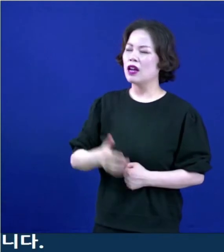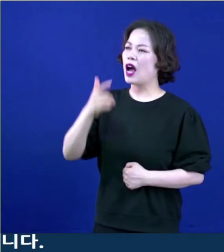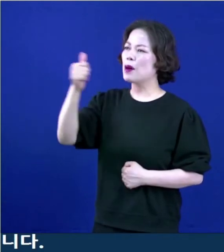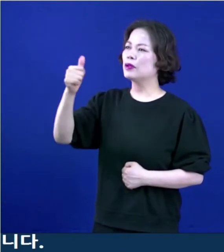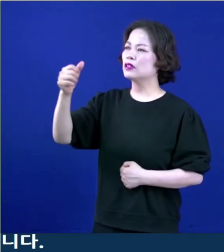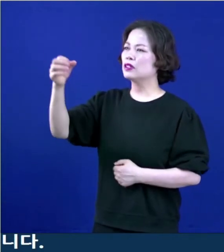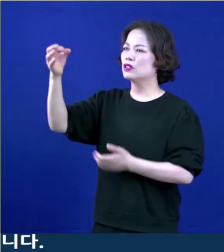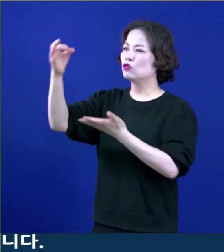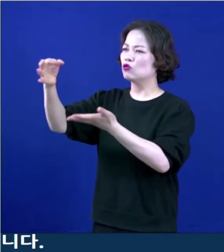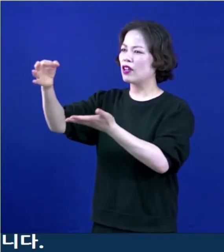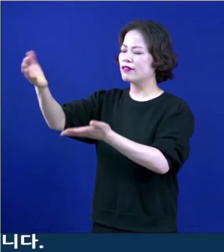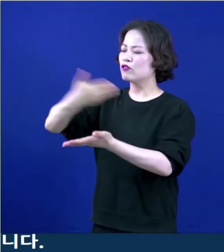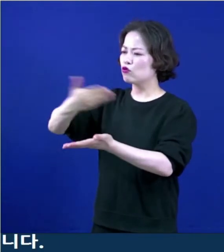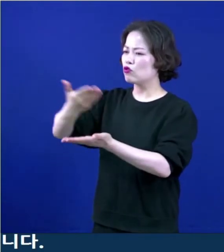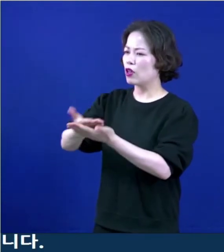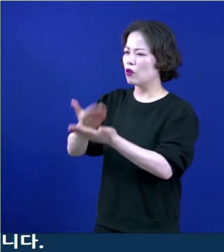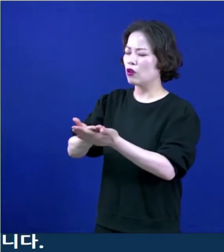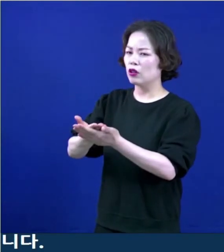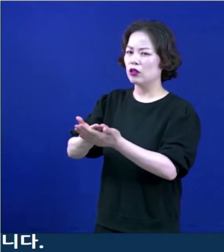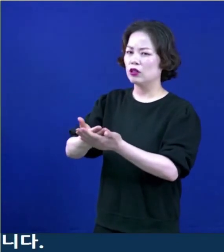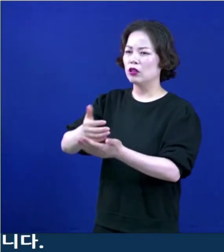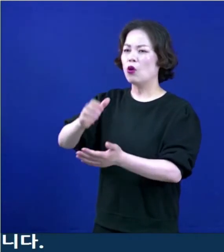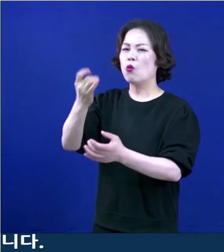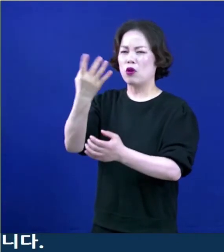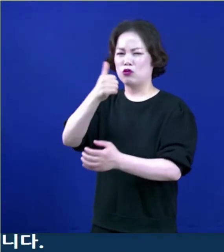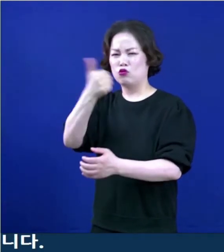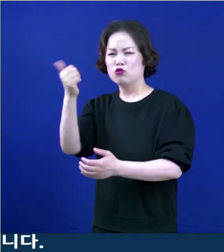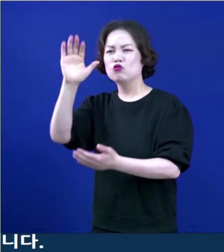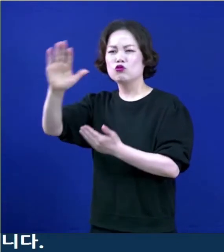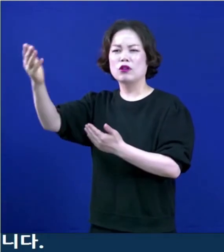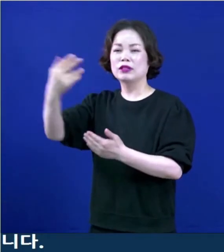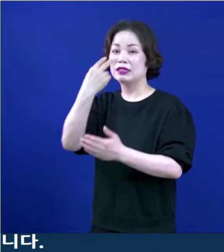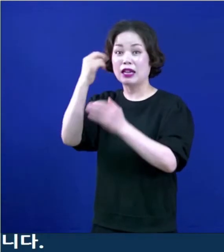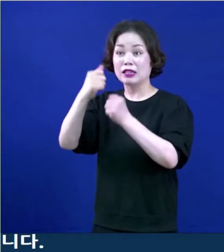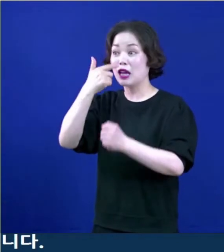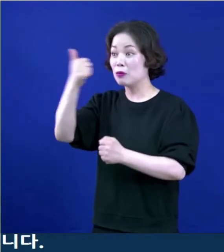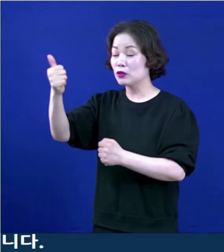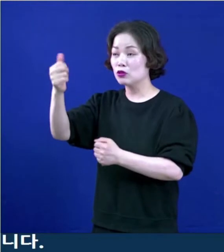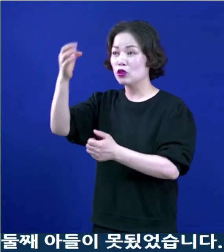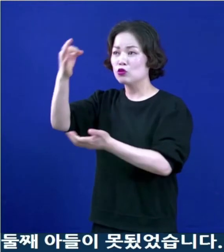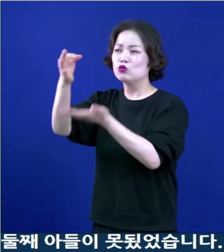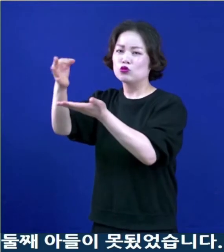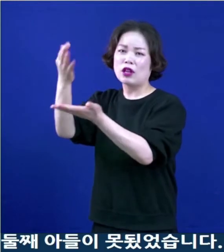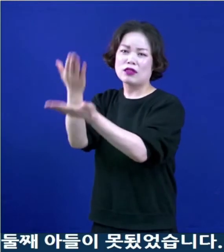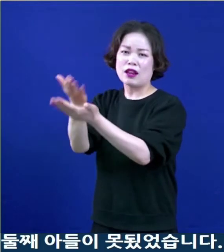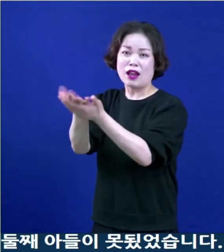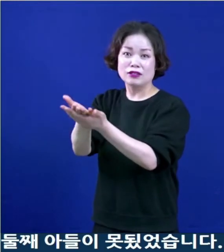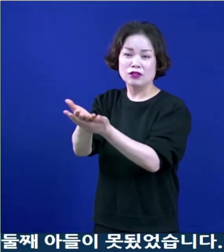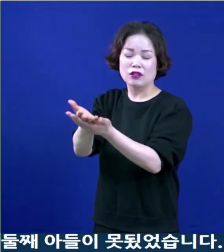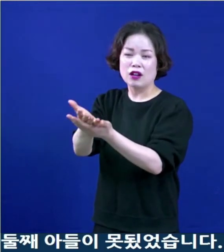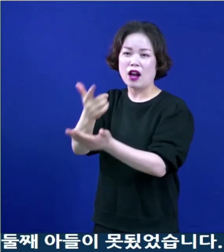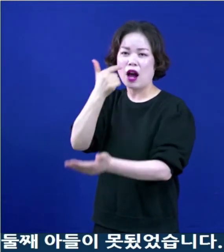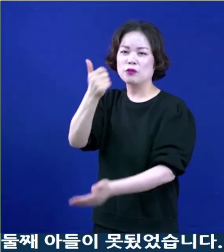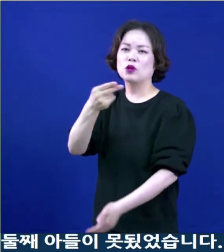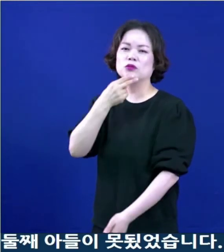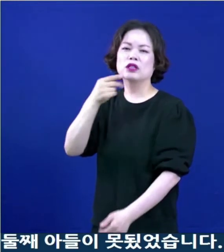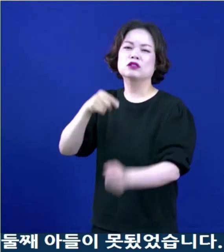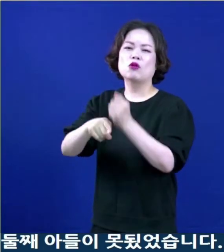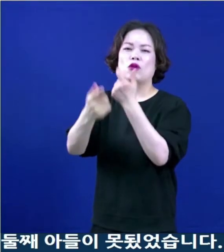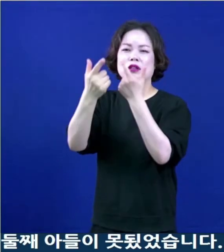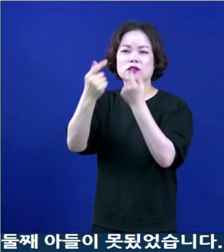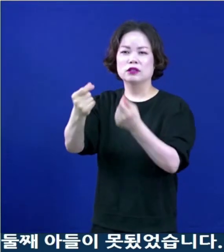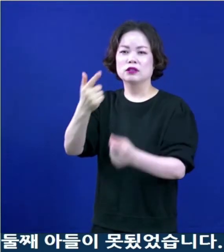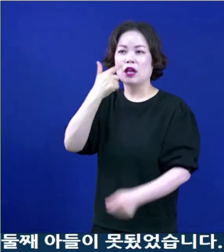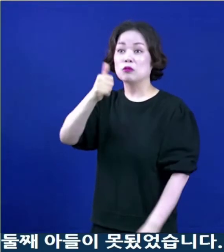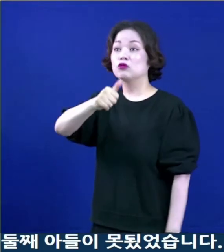좀 주세요. 유산은 죽은 다음에 주는 겁니다. 살아계신 아버지한테 유산 달라는 것은 아버지 없다 그런 뜻입니다. 내 아버지